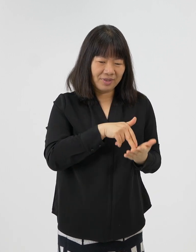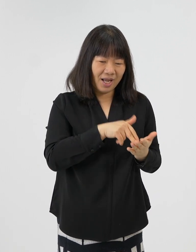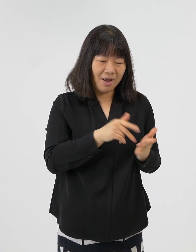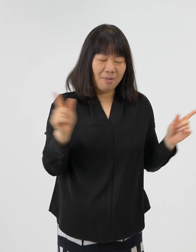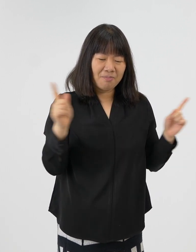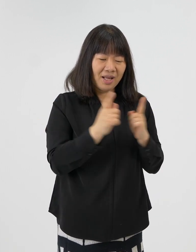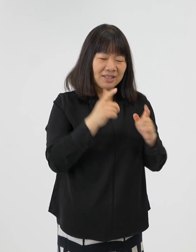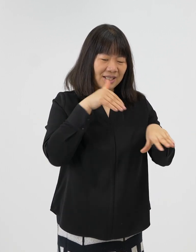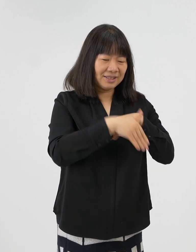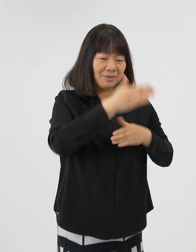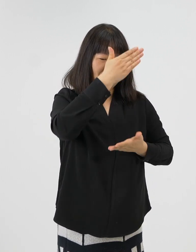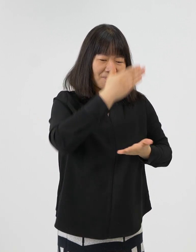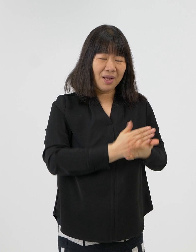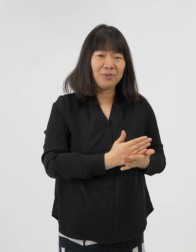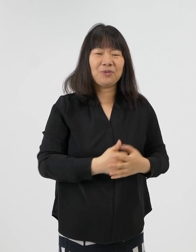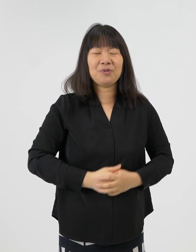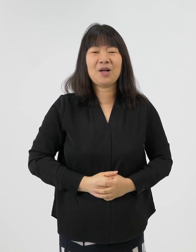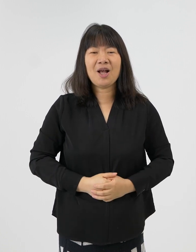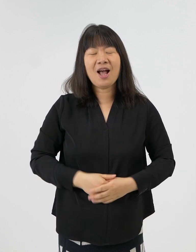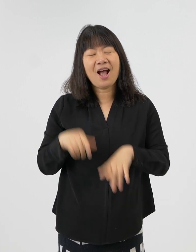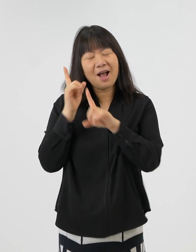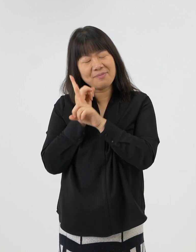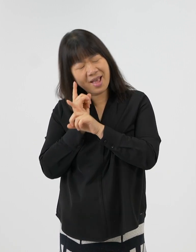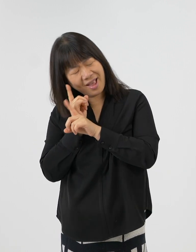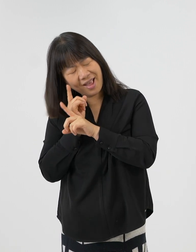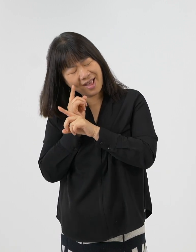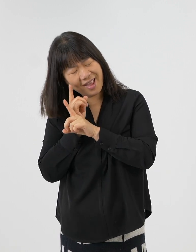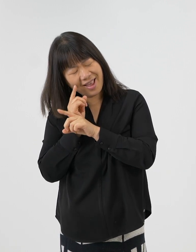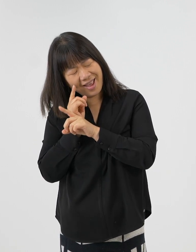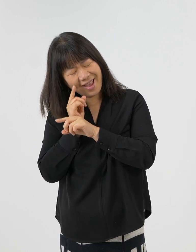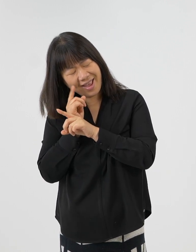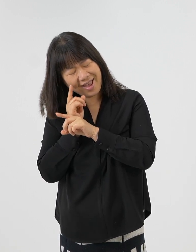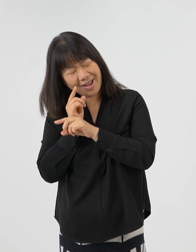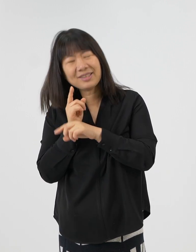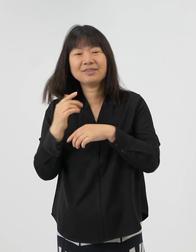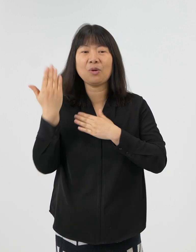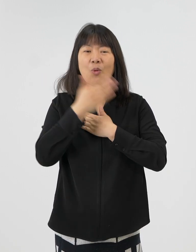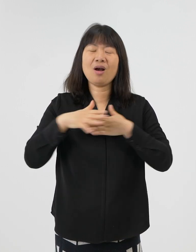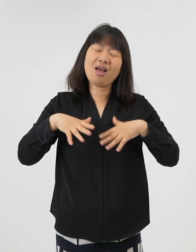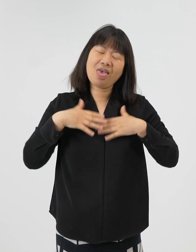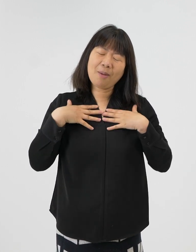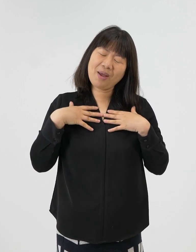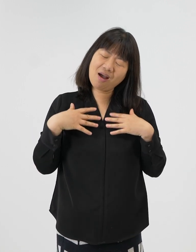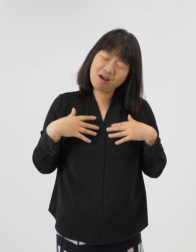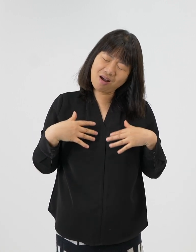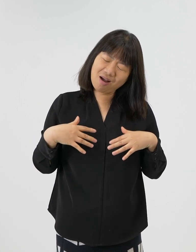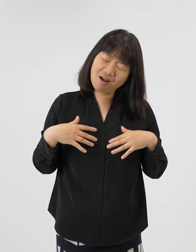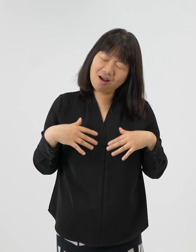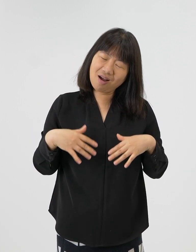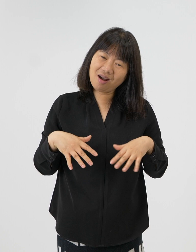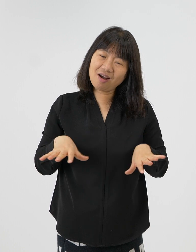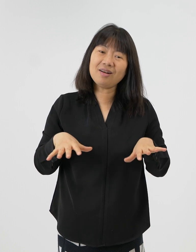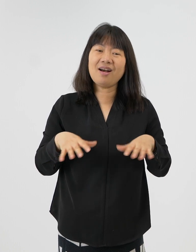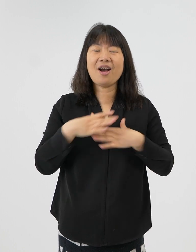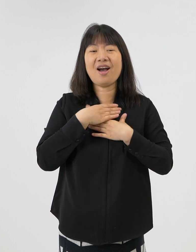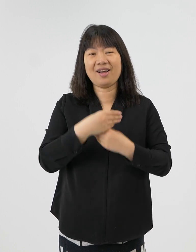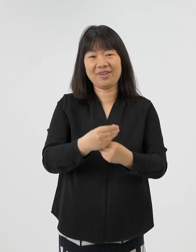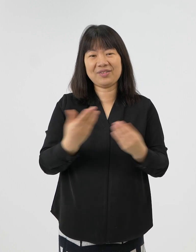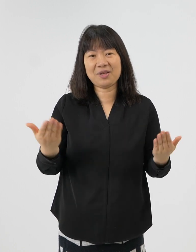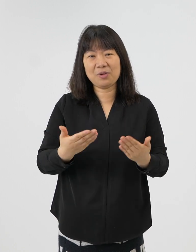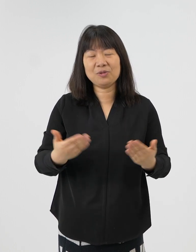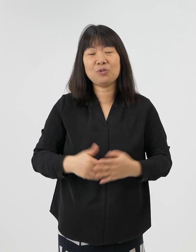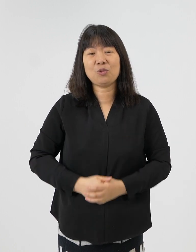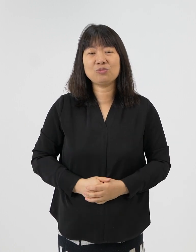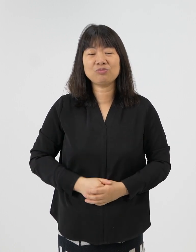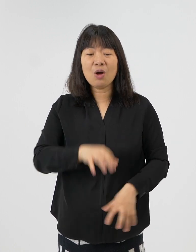좀 비공식적으로라도 그 슬리퍼 질질 끌고 동네 마실 가듯 하나님 뭐